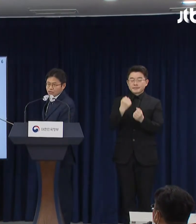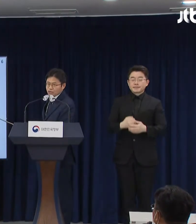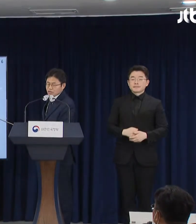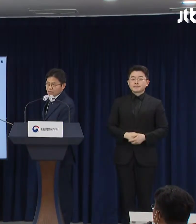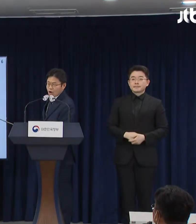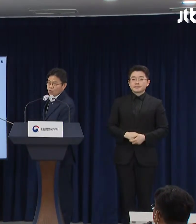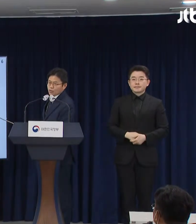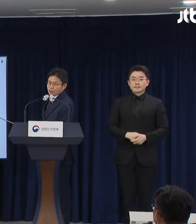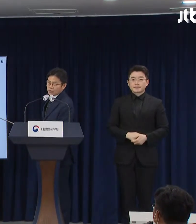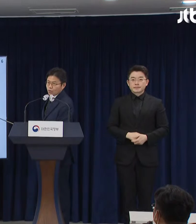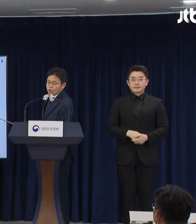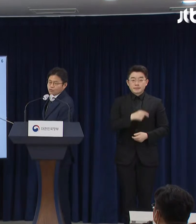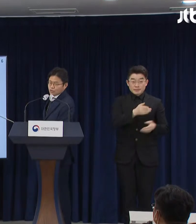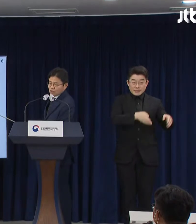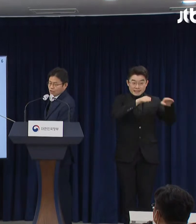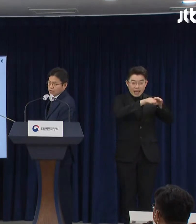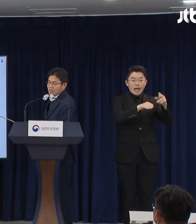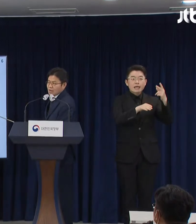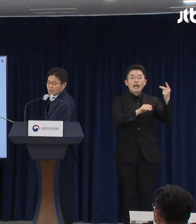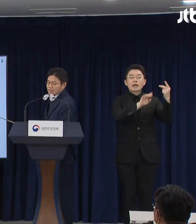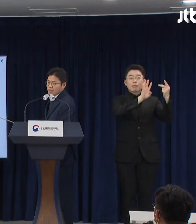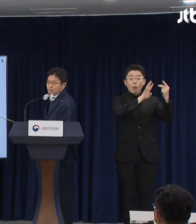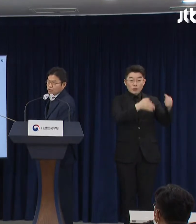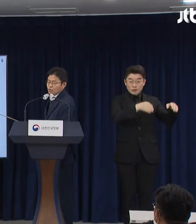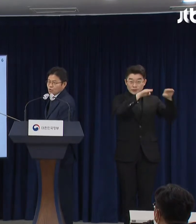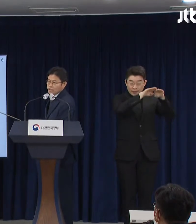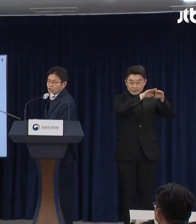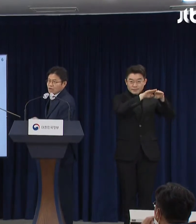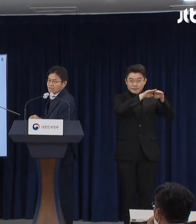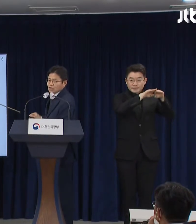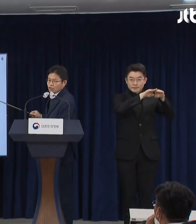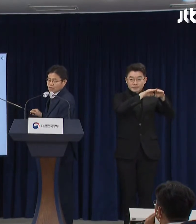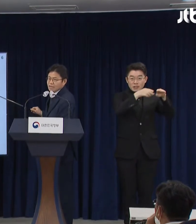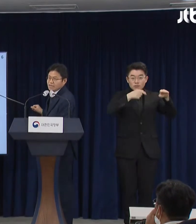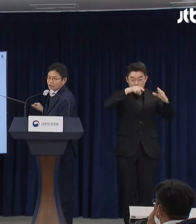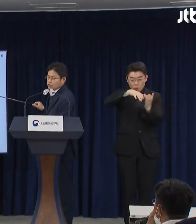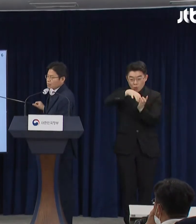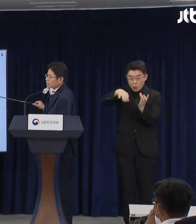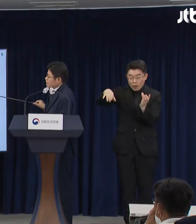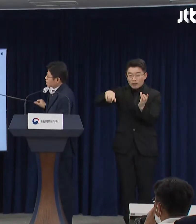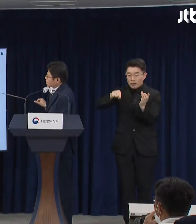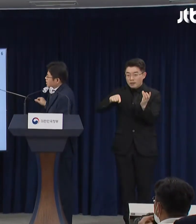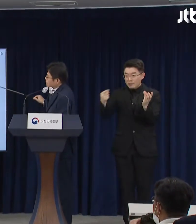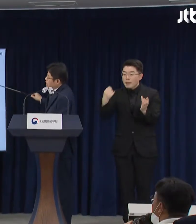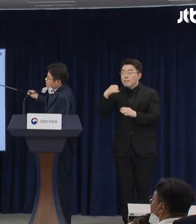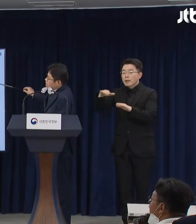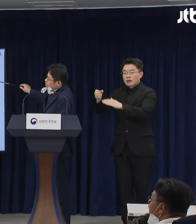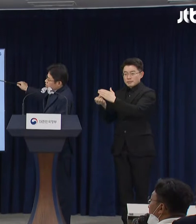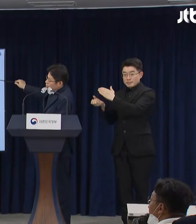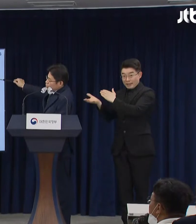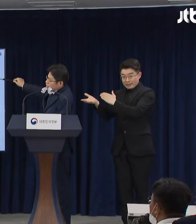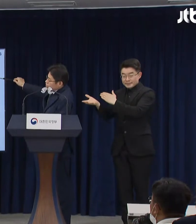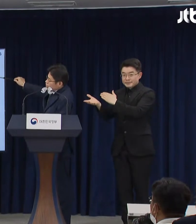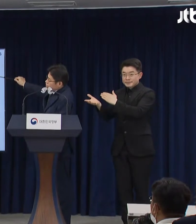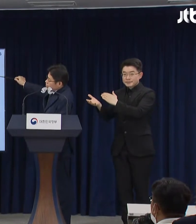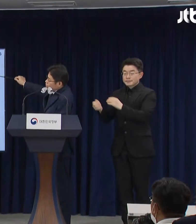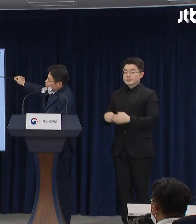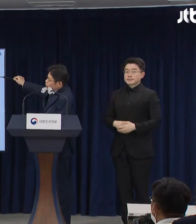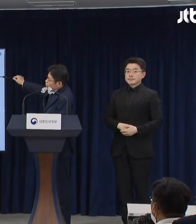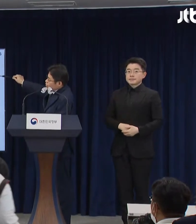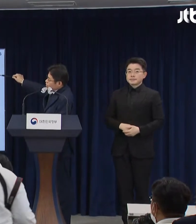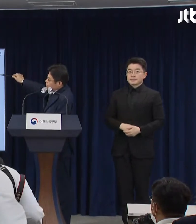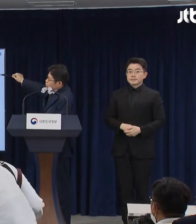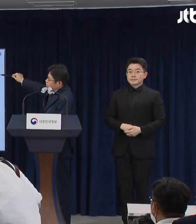K4 탱크군에서 나온 오염수를 바닷물로 희석하기 전까지의 과정입니다. 보시는